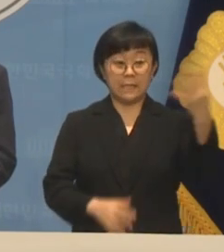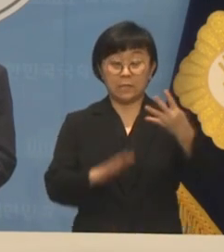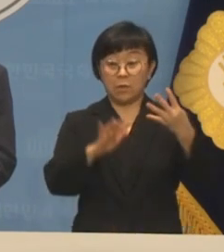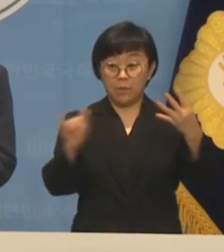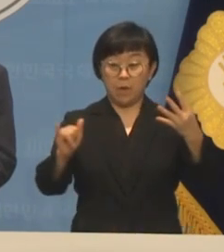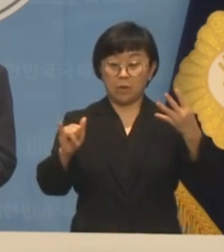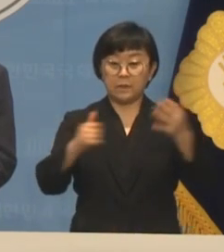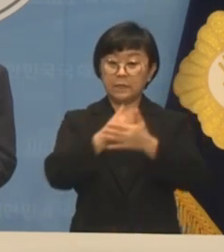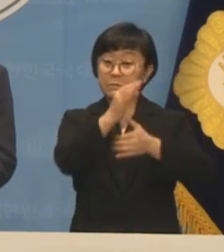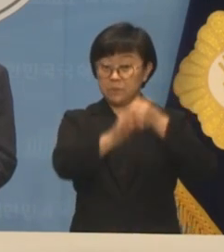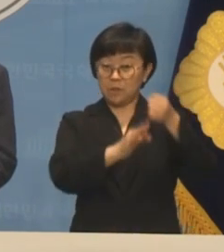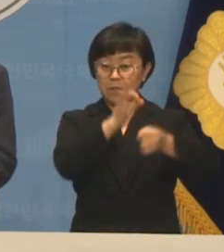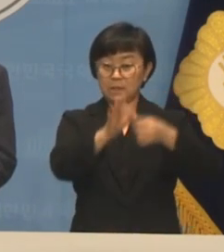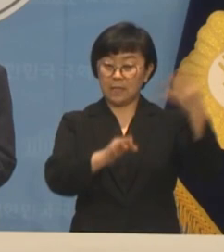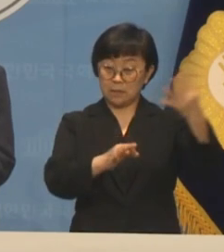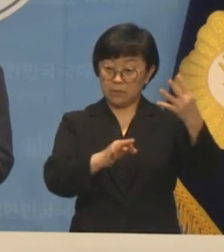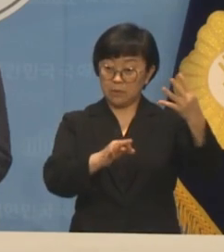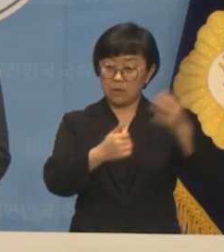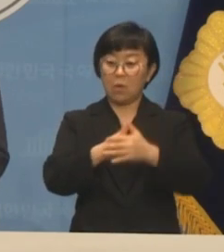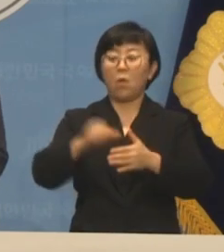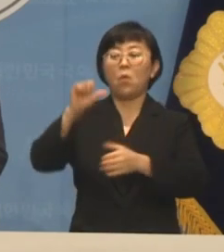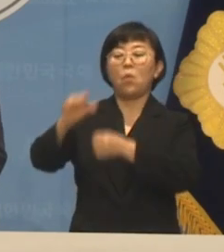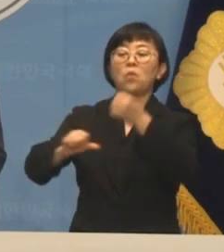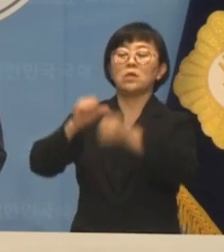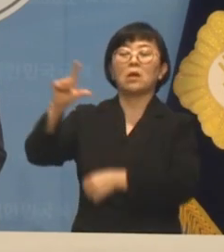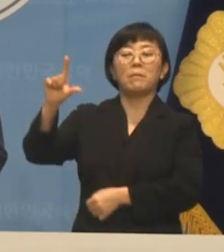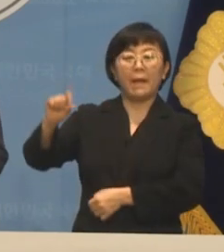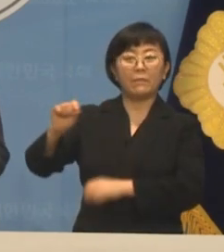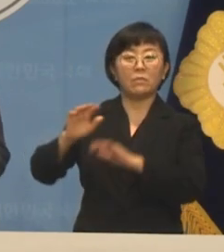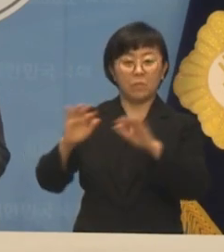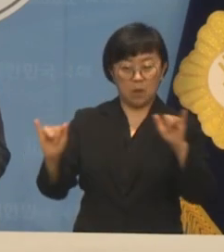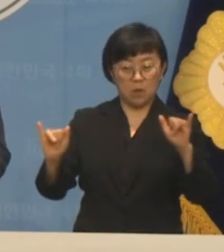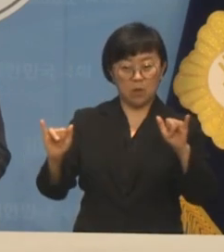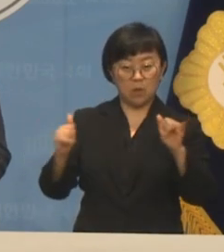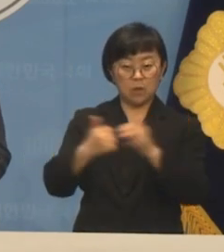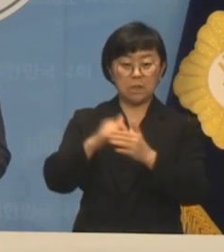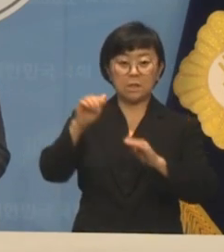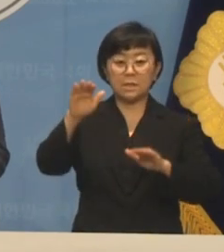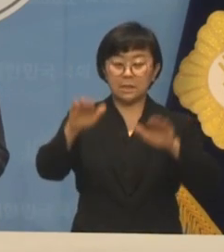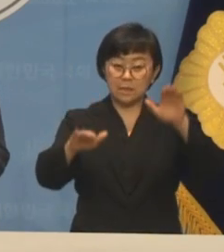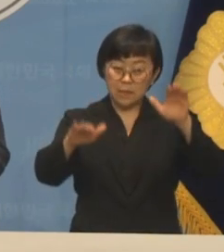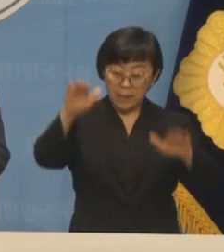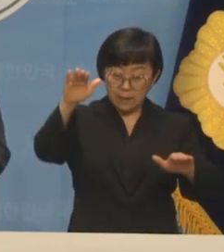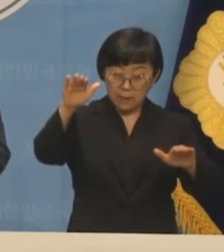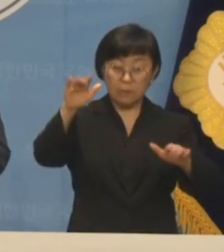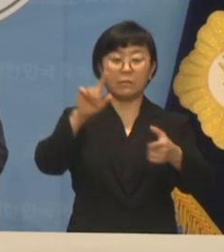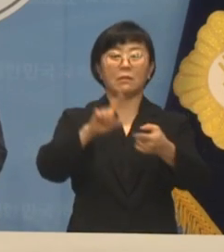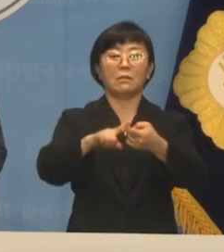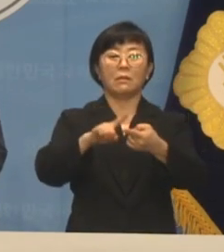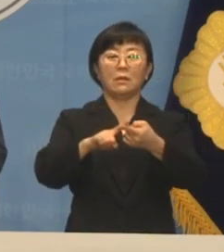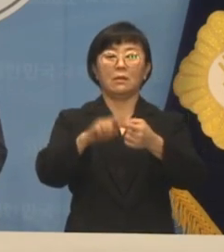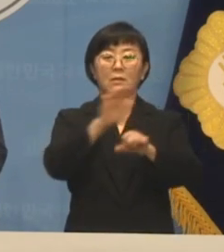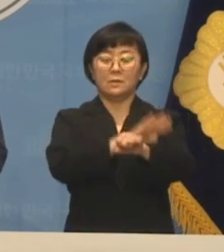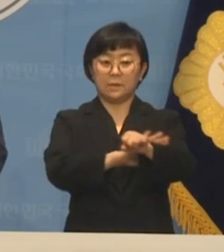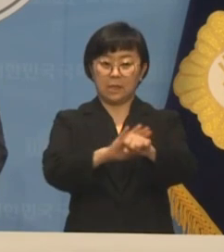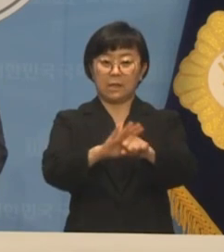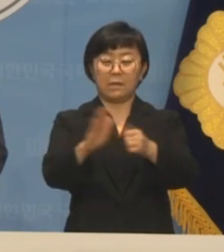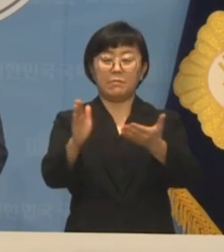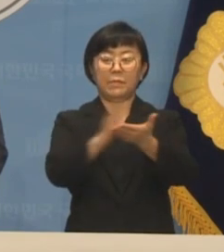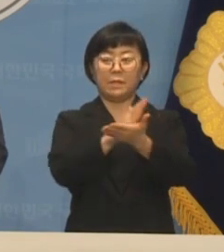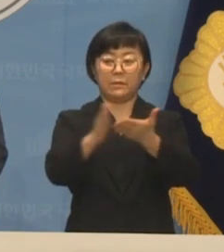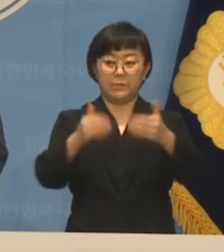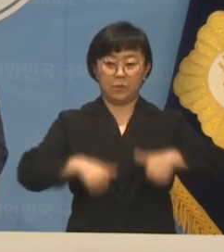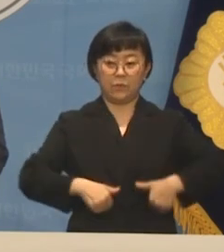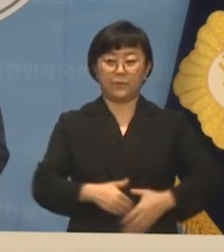4,000명과 10년에 걸친 4,000명과 5년에 걸친 10,000명 이 차이에 대해서 잘 판단했으면